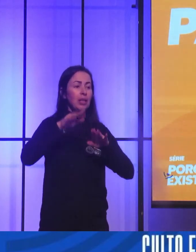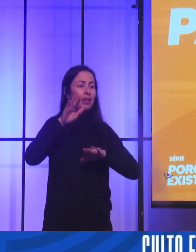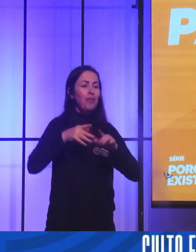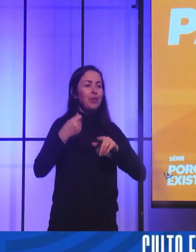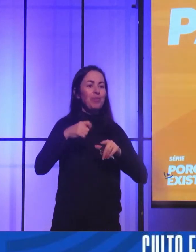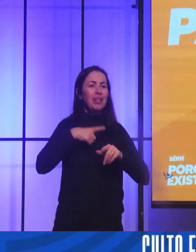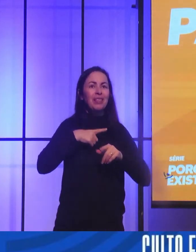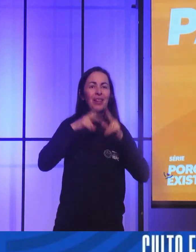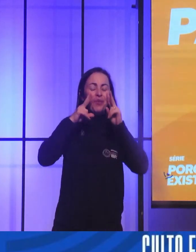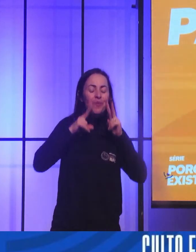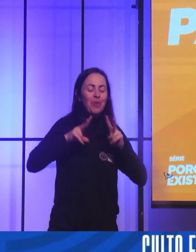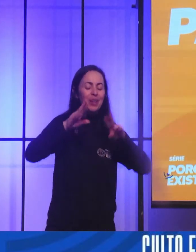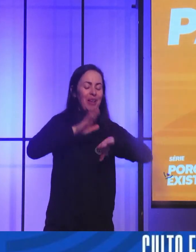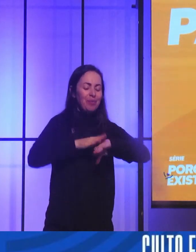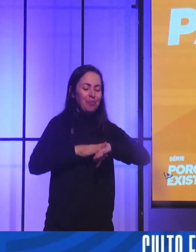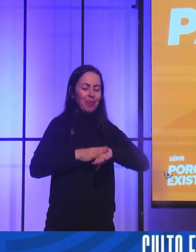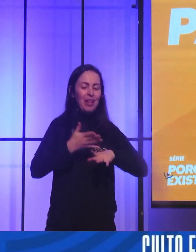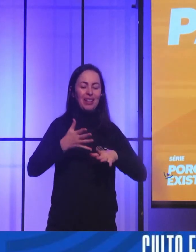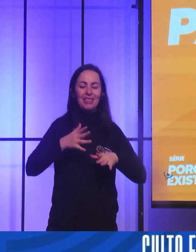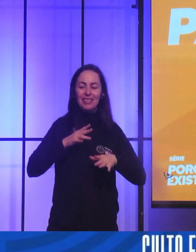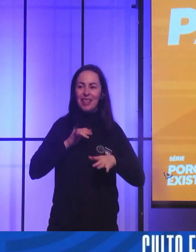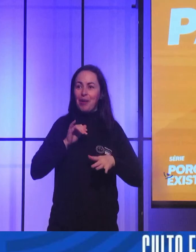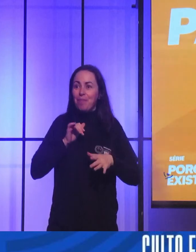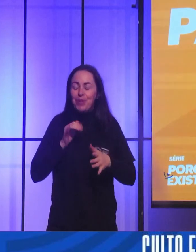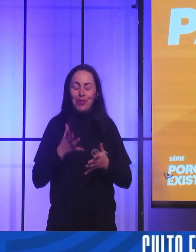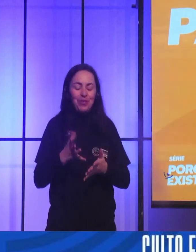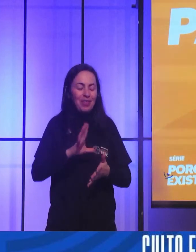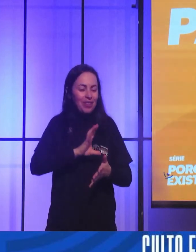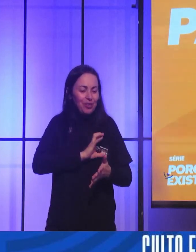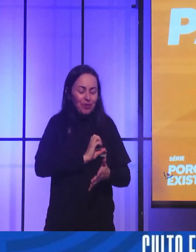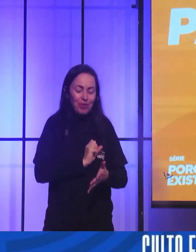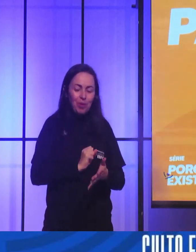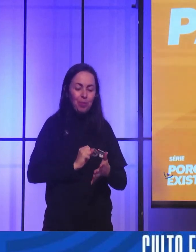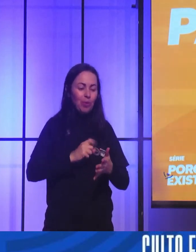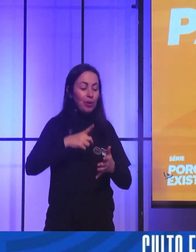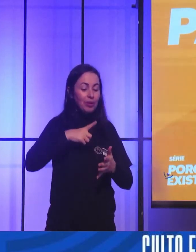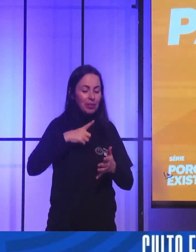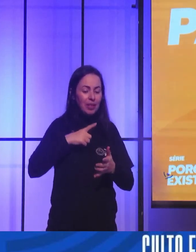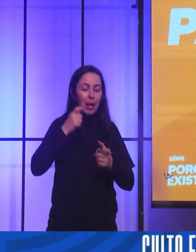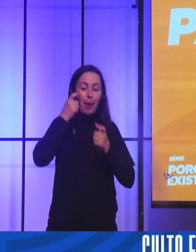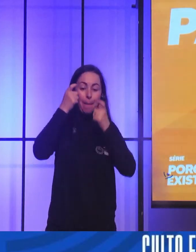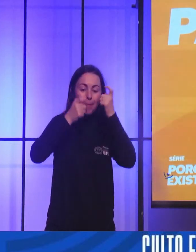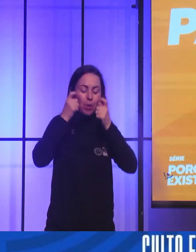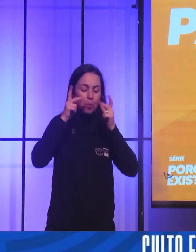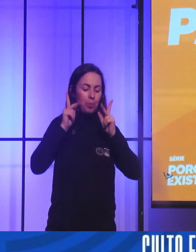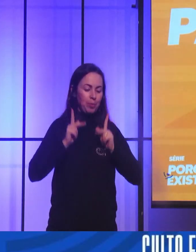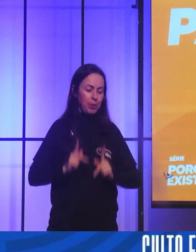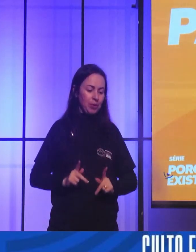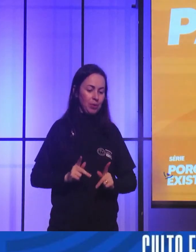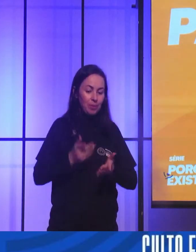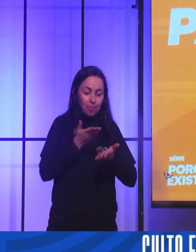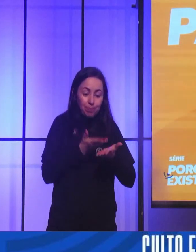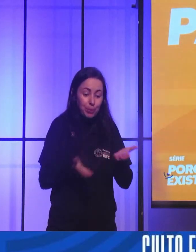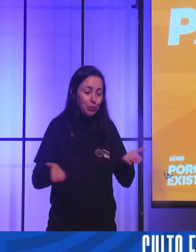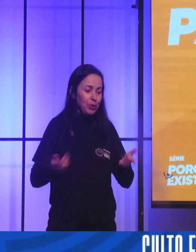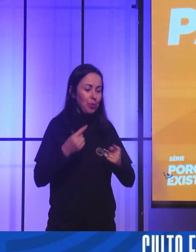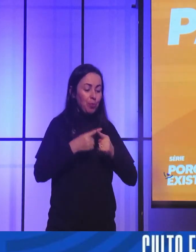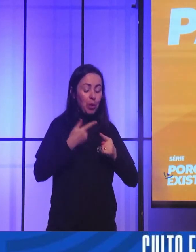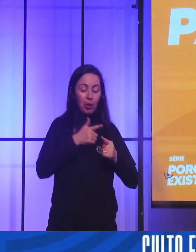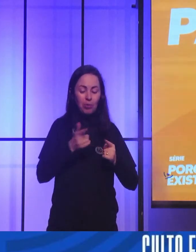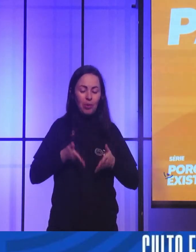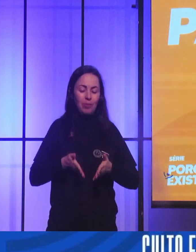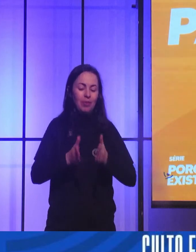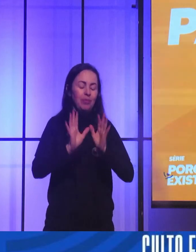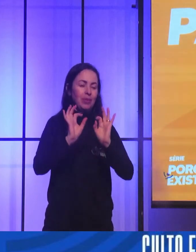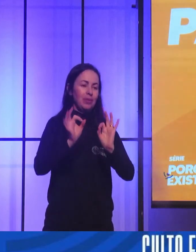mais apaixonado, um olhar mais se importando mais com as pessoas que você sabe que não estão andando no caminho